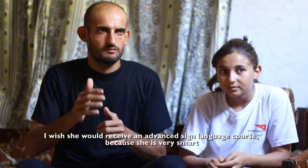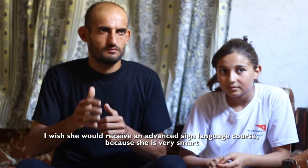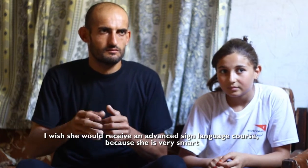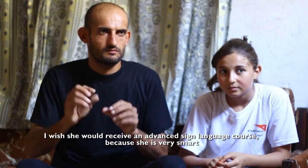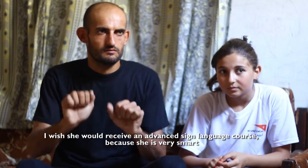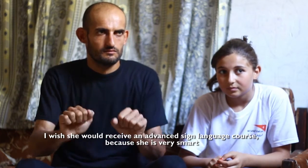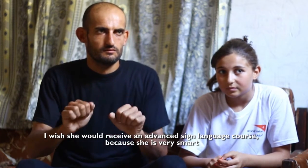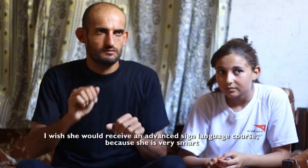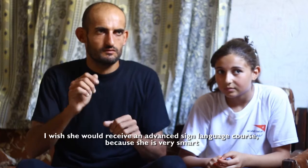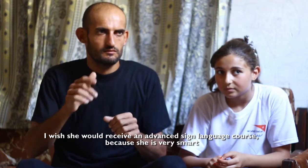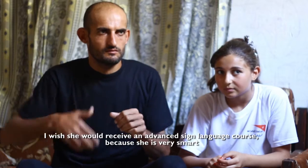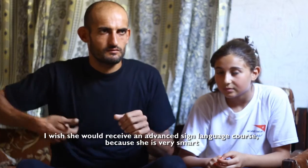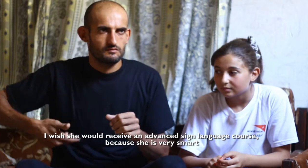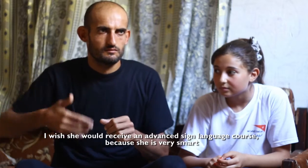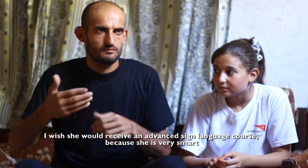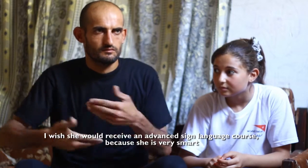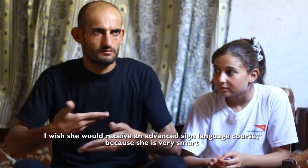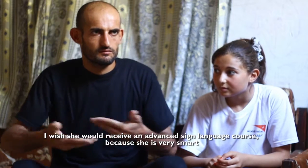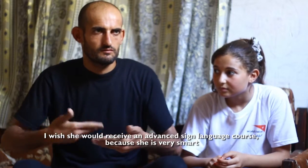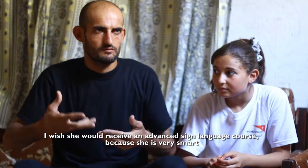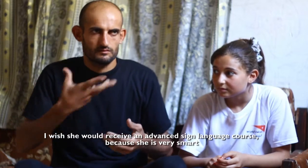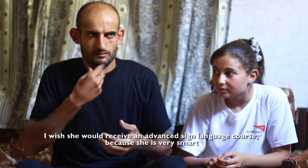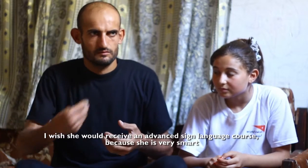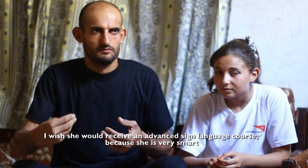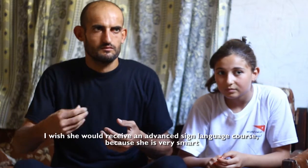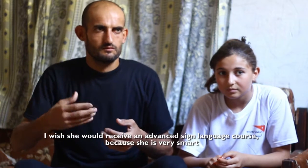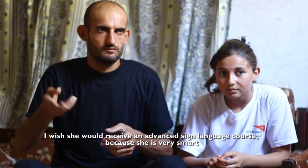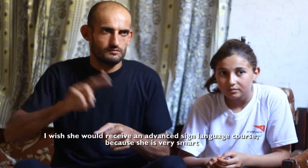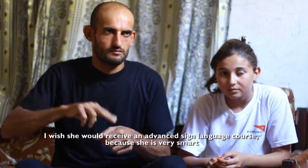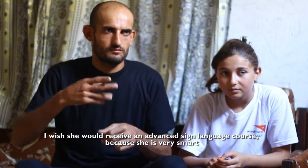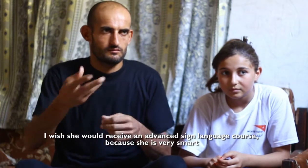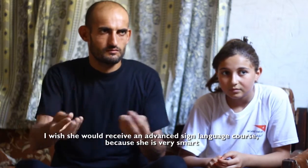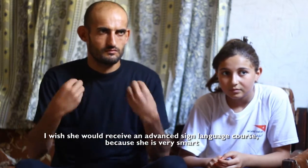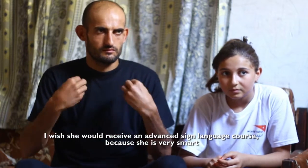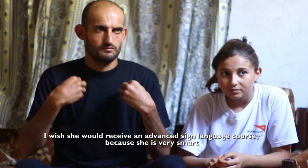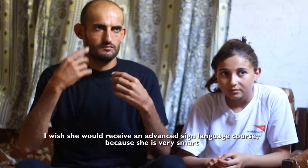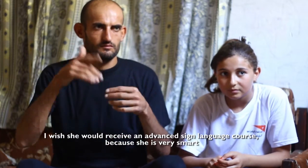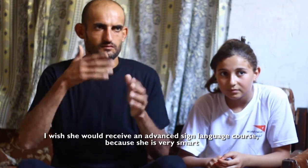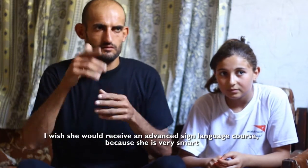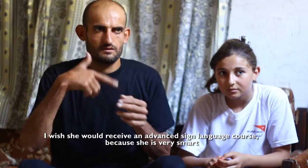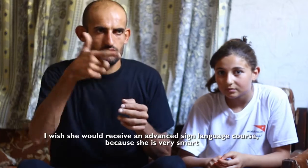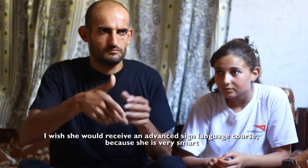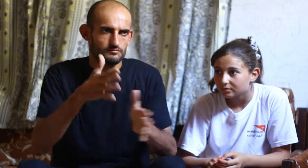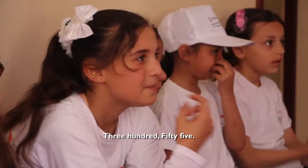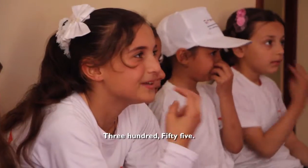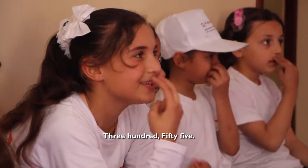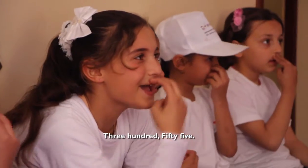ومكلمات تانية عشان بنتي كتير نشيطة وشاطرة بالإشارات وعلمتنا كنا في البيت.